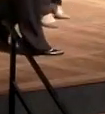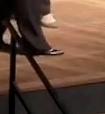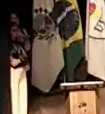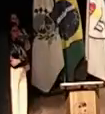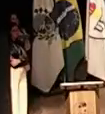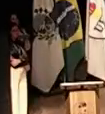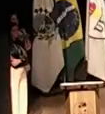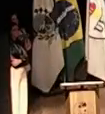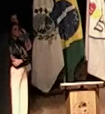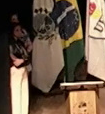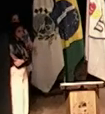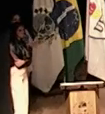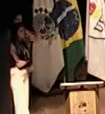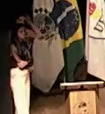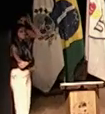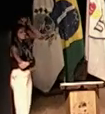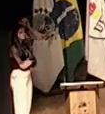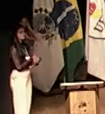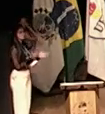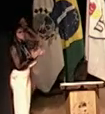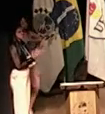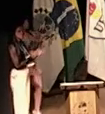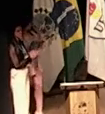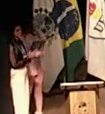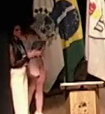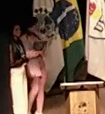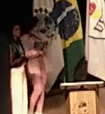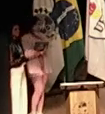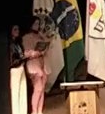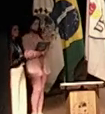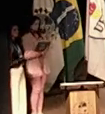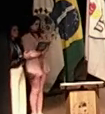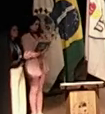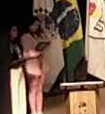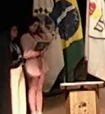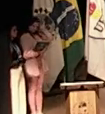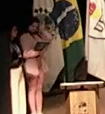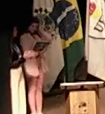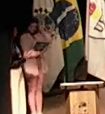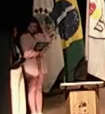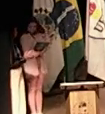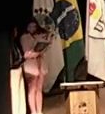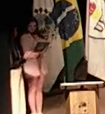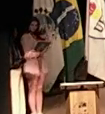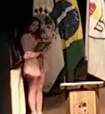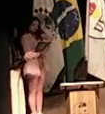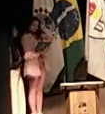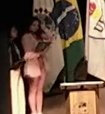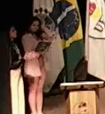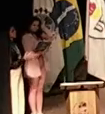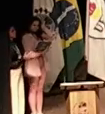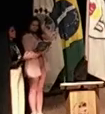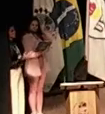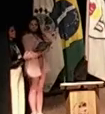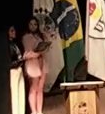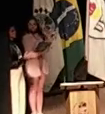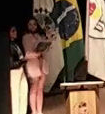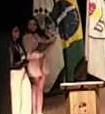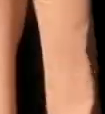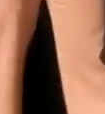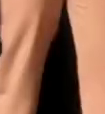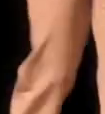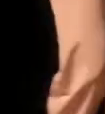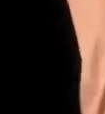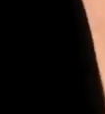OK obrigada querida super Obrigada parabéns pelo trabalho parabéns a todos